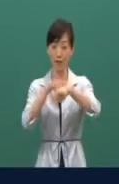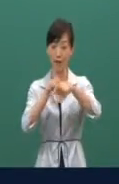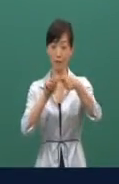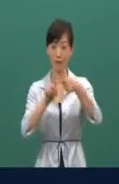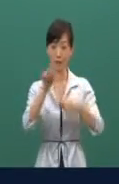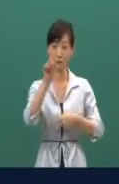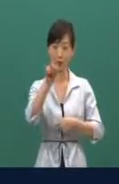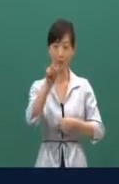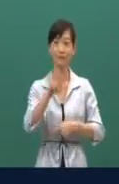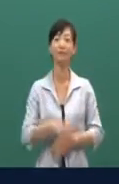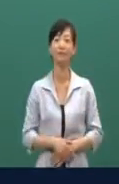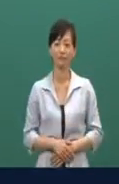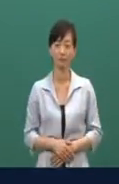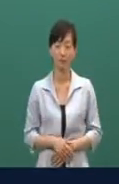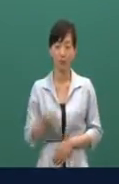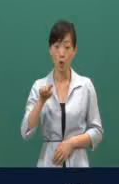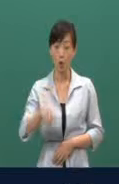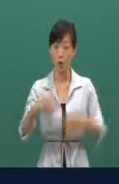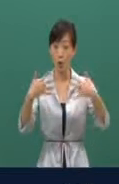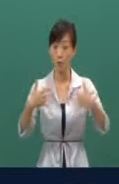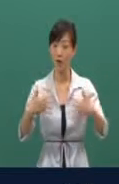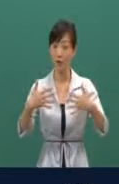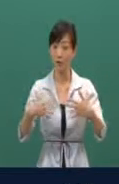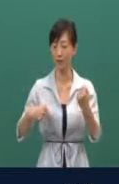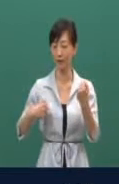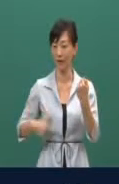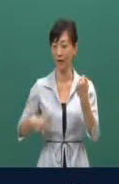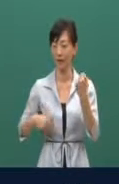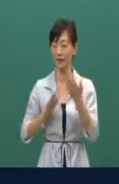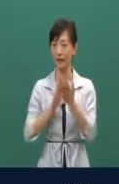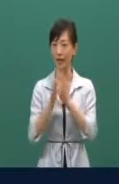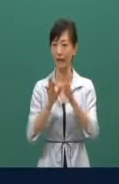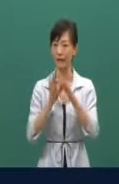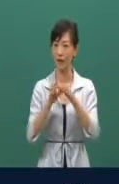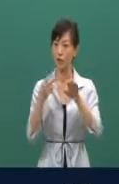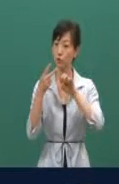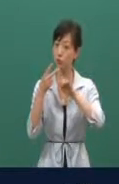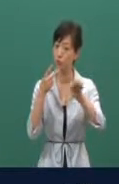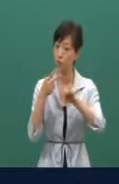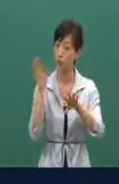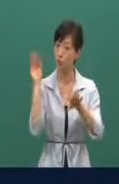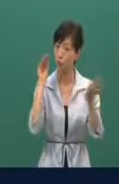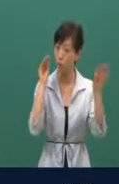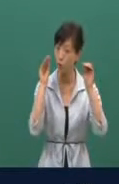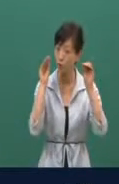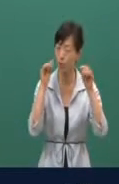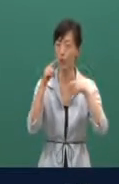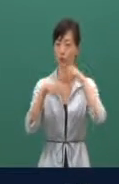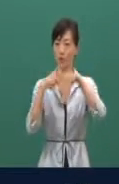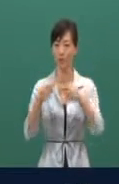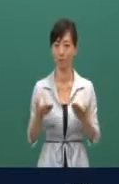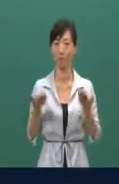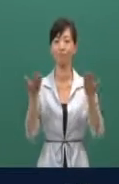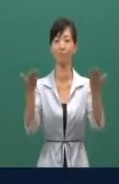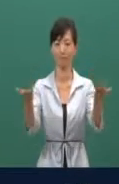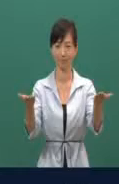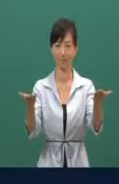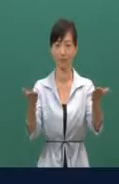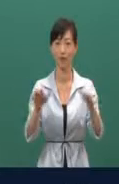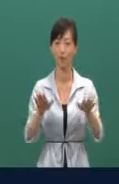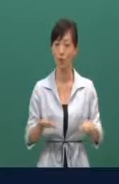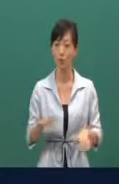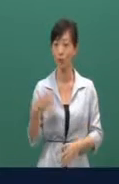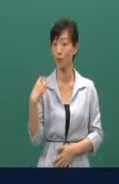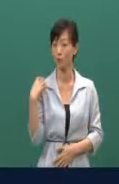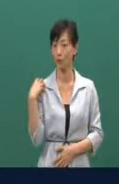手話タイムプラスワンの時間です。この番組は滋賀県政に関するニュースや情報を手話でお届けする番組です